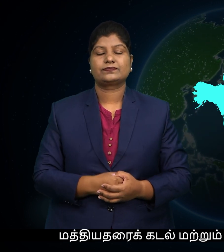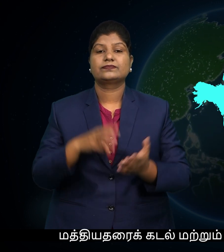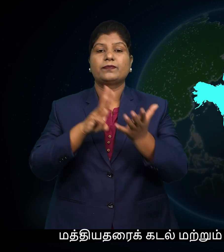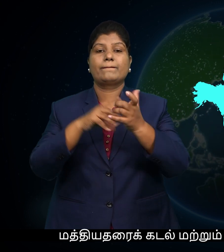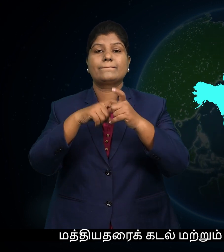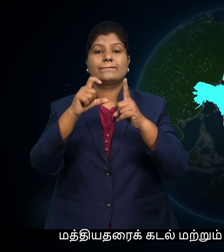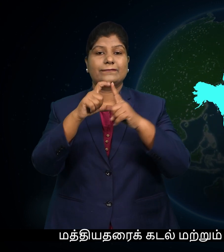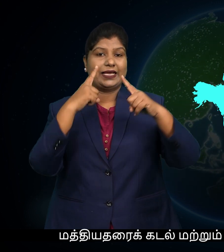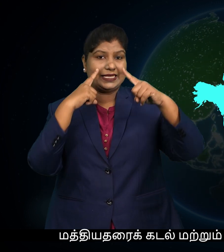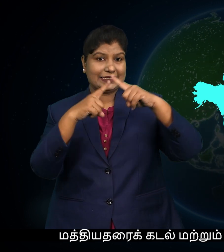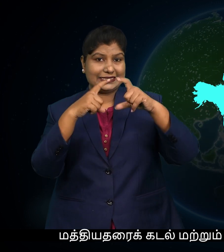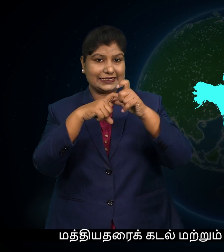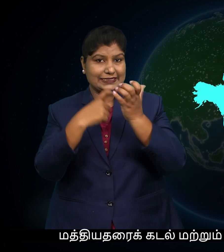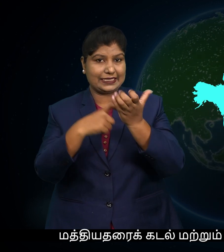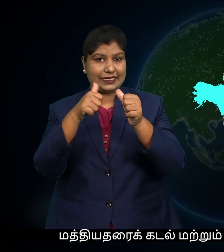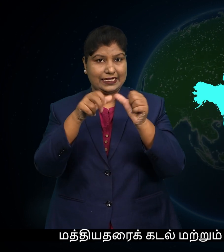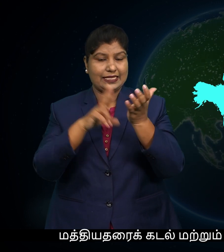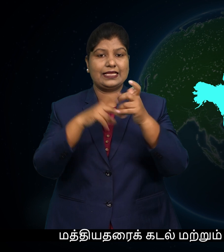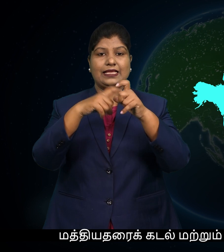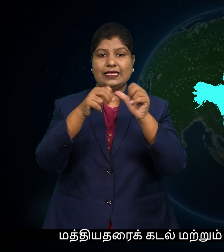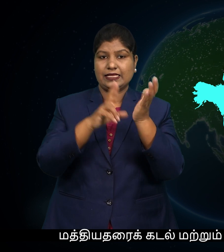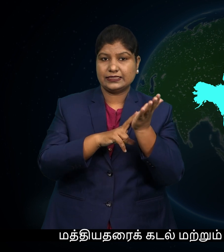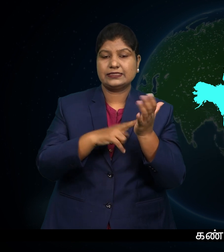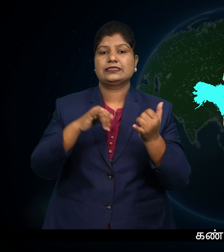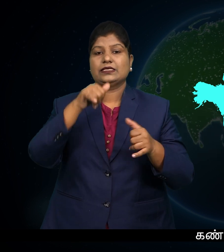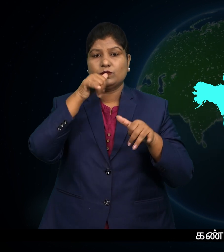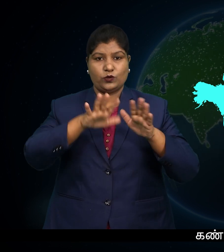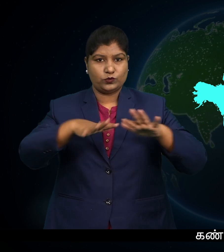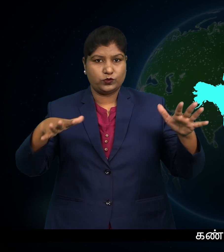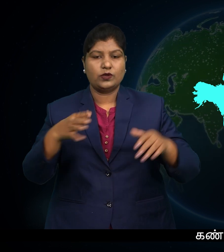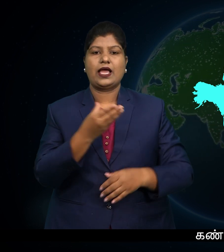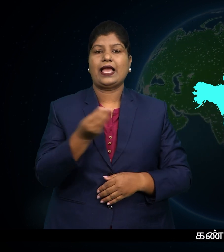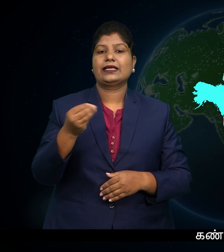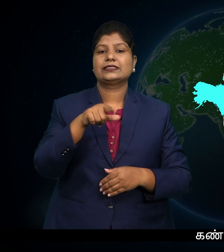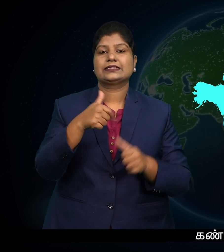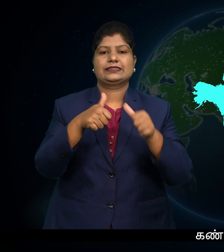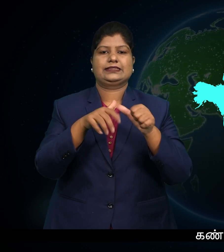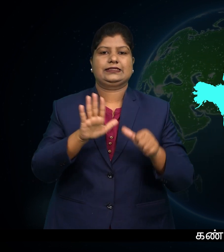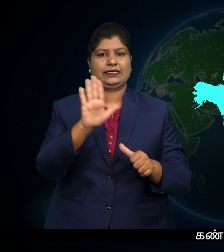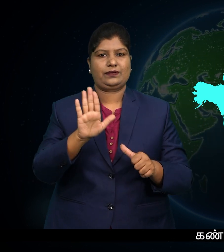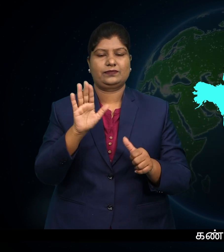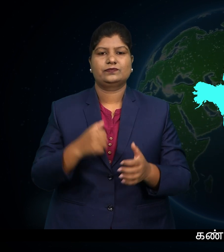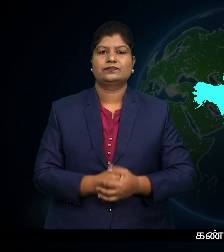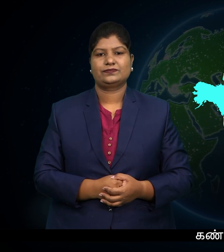மத்திய தரைக்கடல் மற்றும் ஆசியா ஆகியவற்றை கொண்ட கண்டமாகும்.